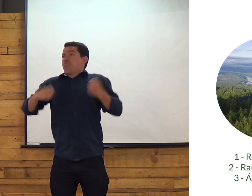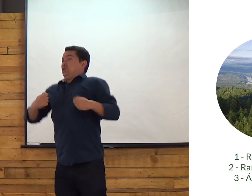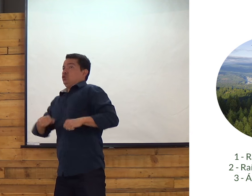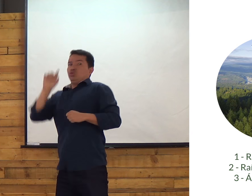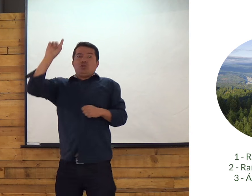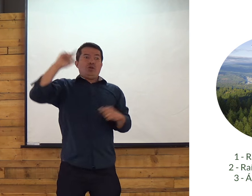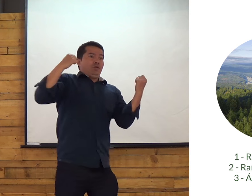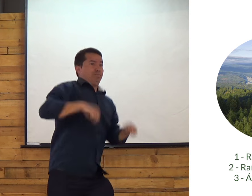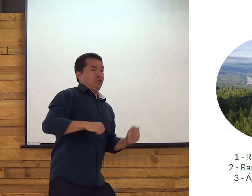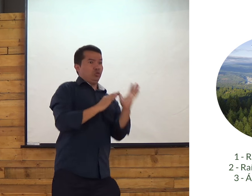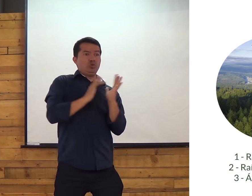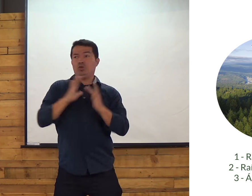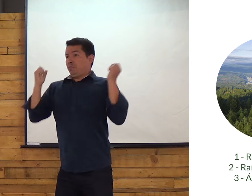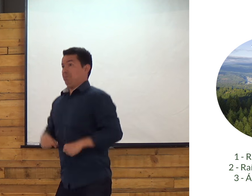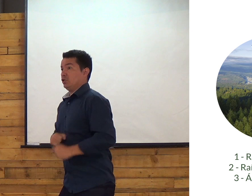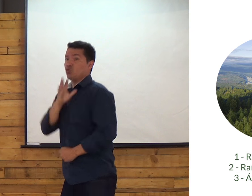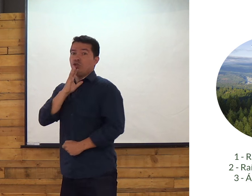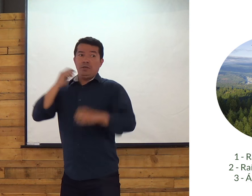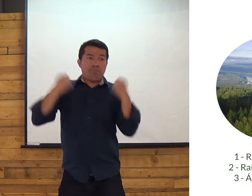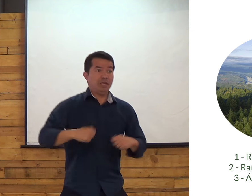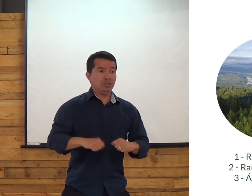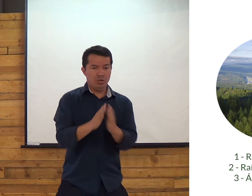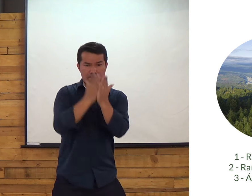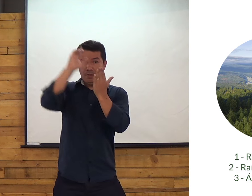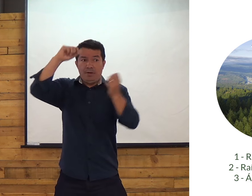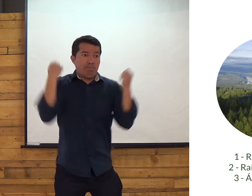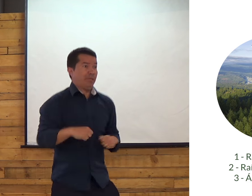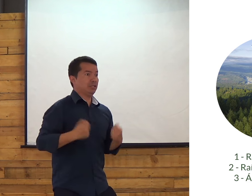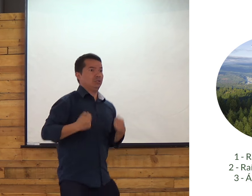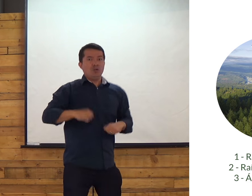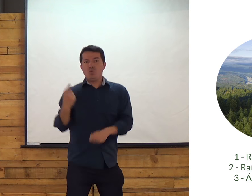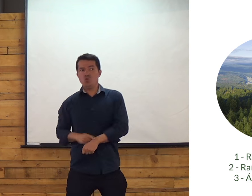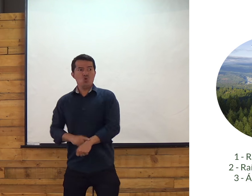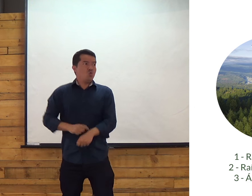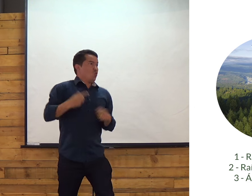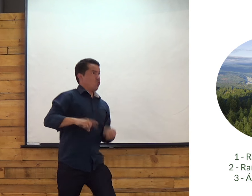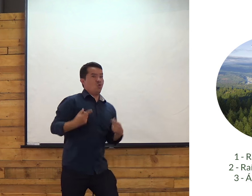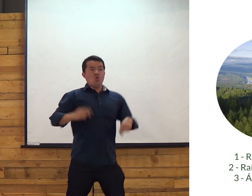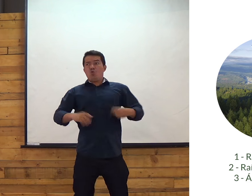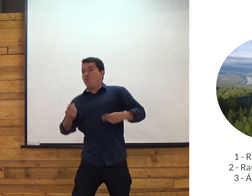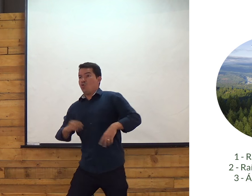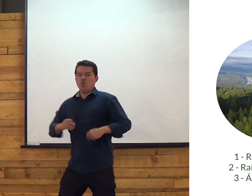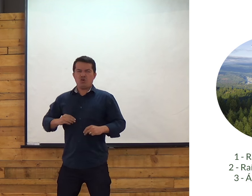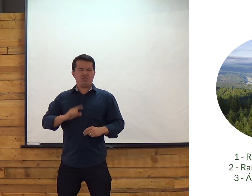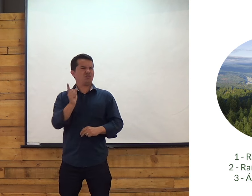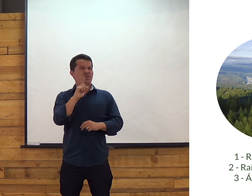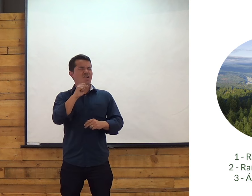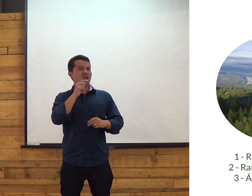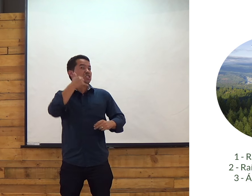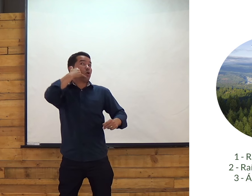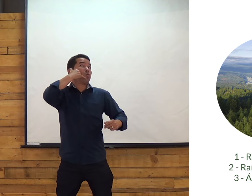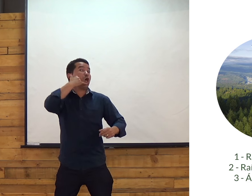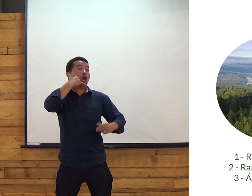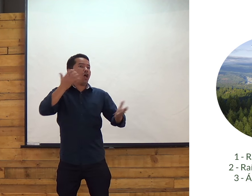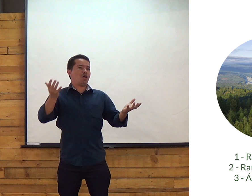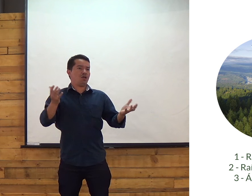bonita, quando você acorda, a primeira coisa que você precisa é de Jesus. Ai, preciso do meu tempo com Deus, do meu tempo com Deus. Não é do